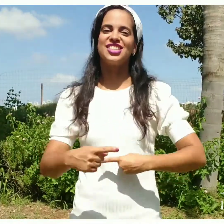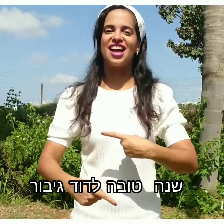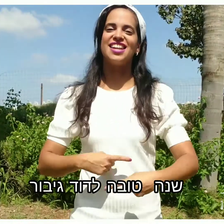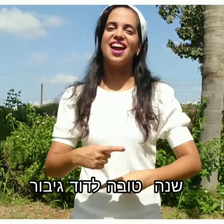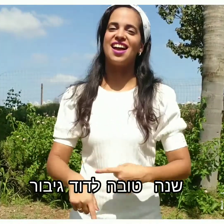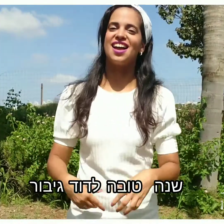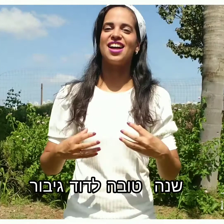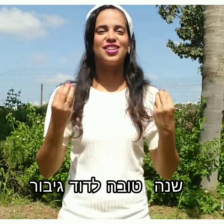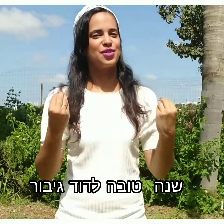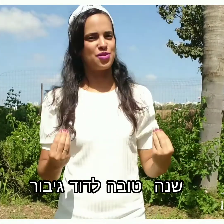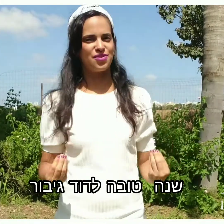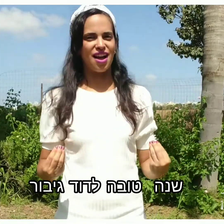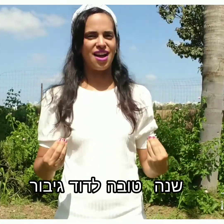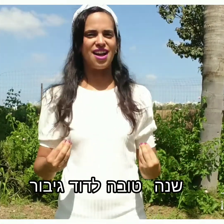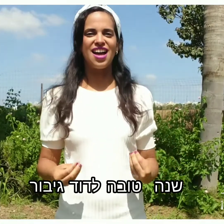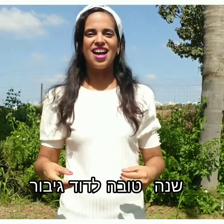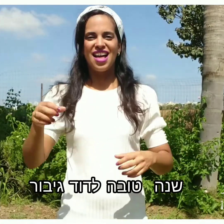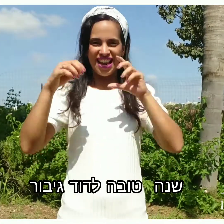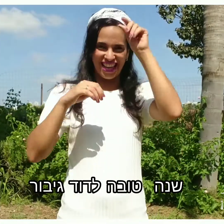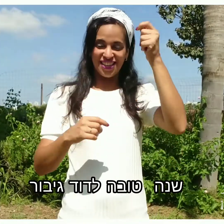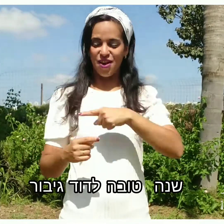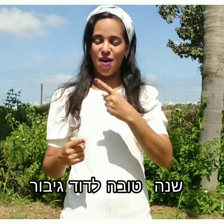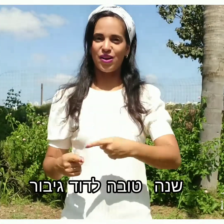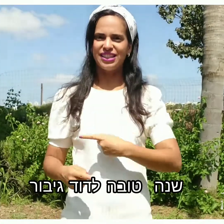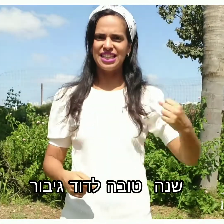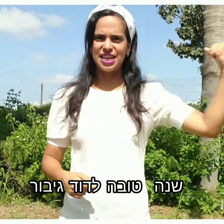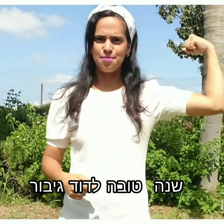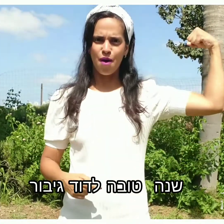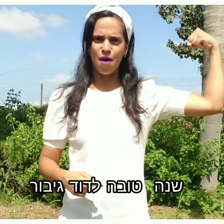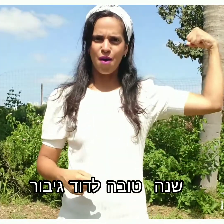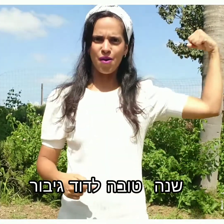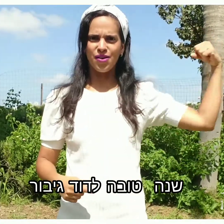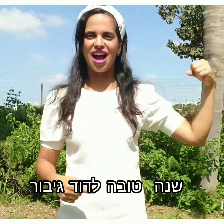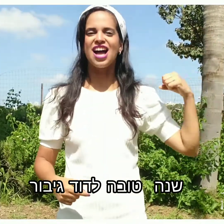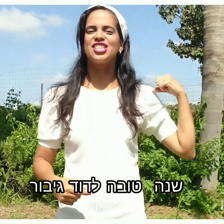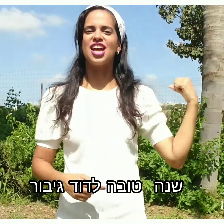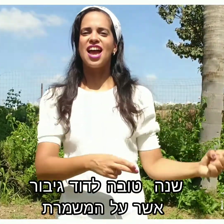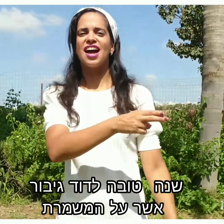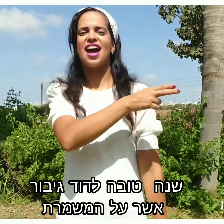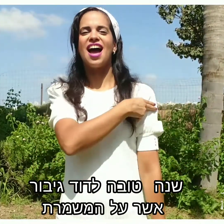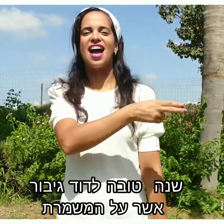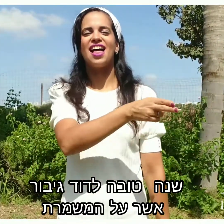שנה טובה לדור גיבור אשר על